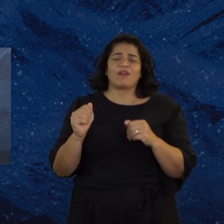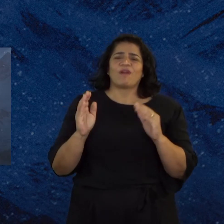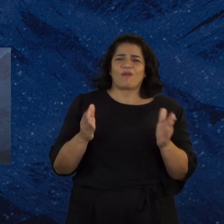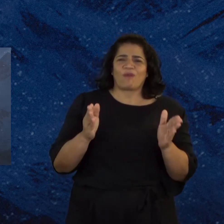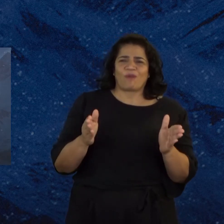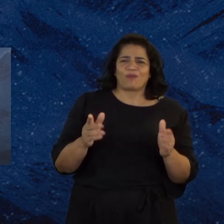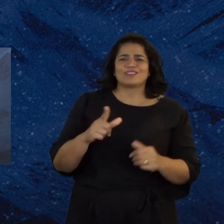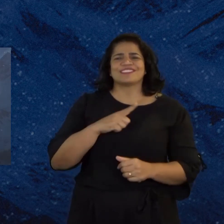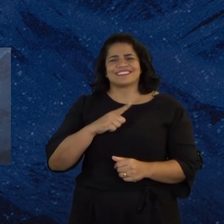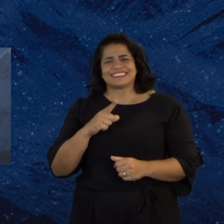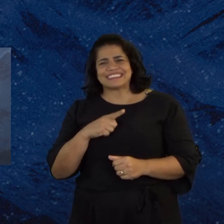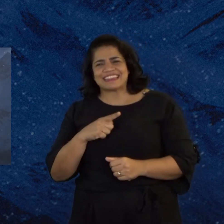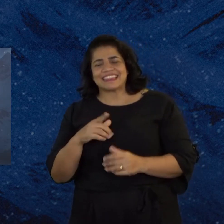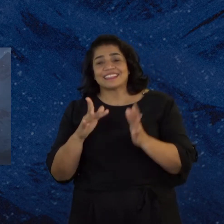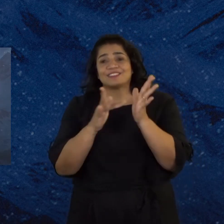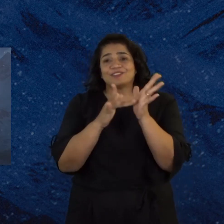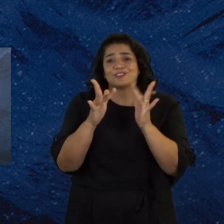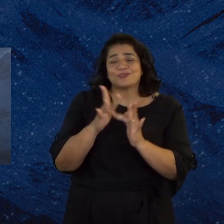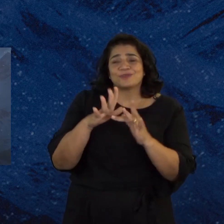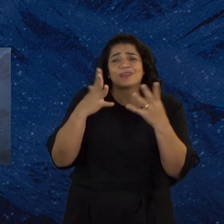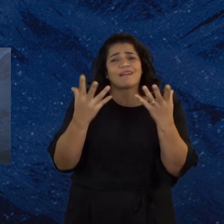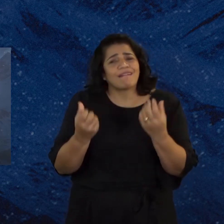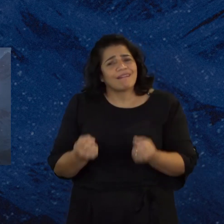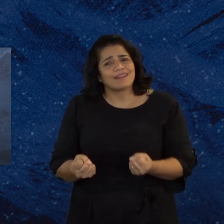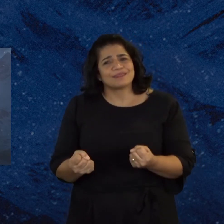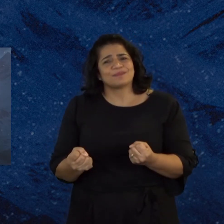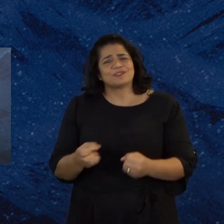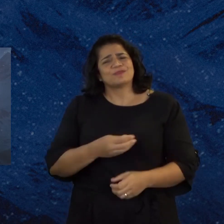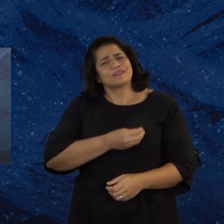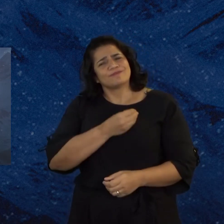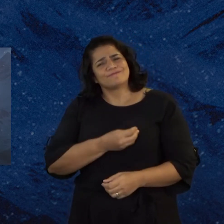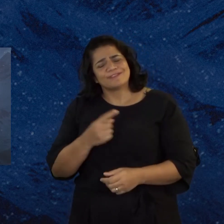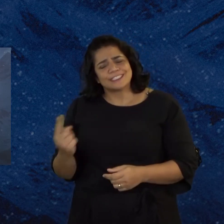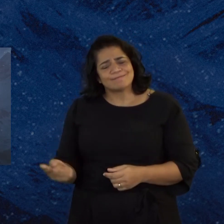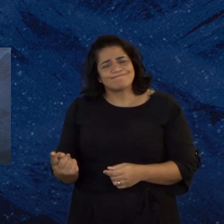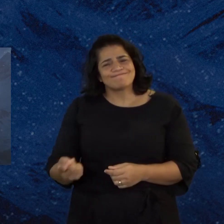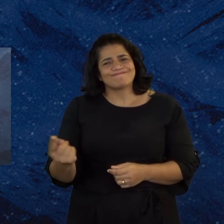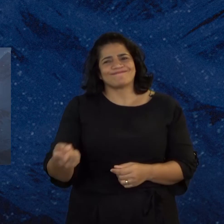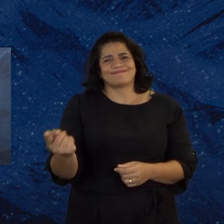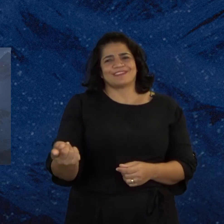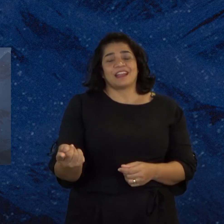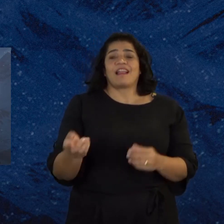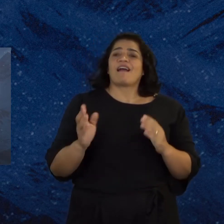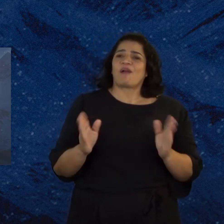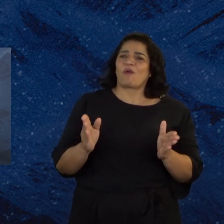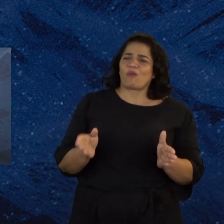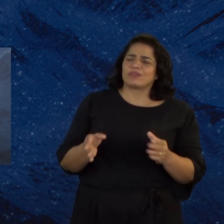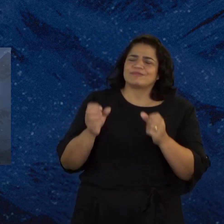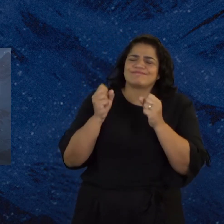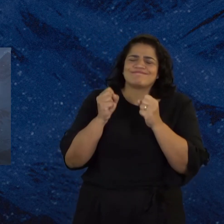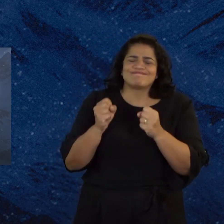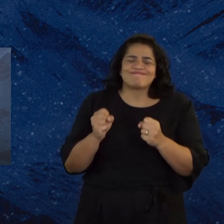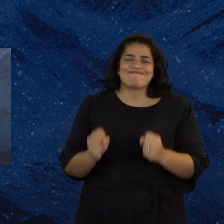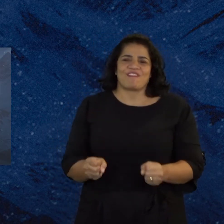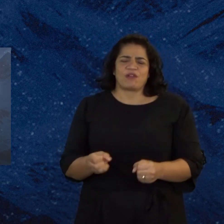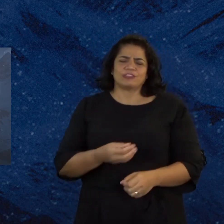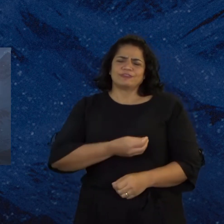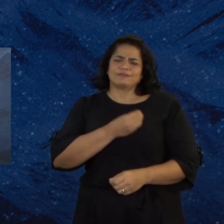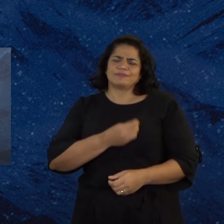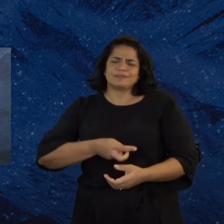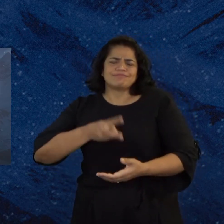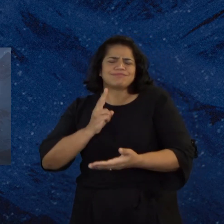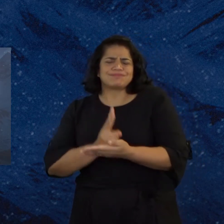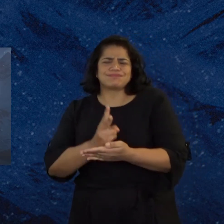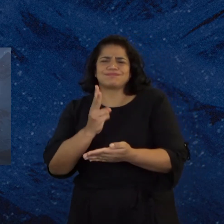você como Espírito. E agora você pode viver na presença dEle. Basta você invocar durante o